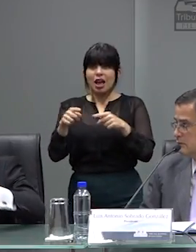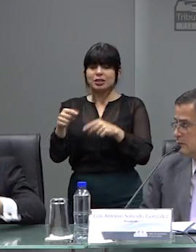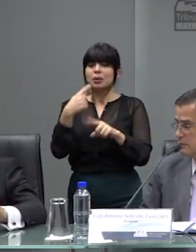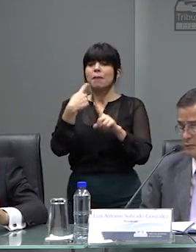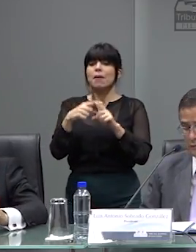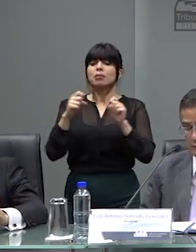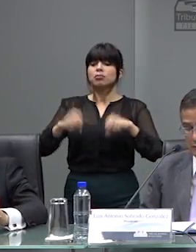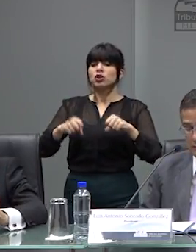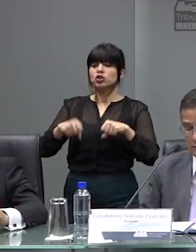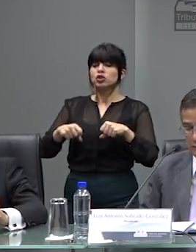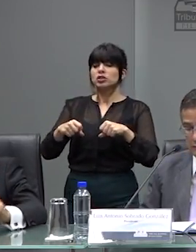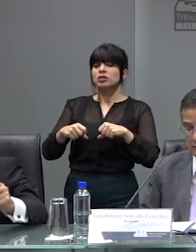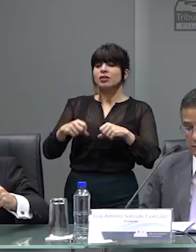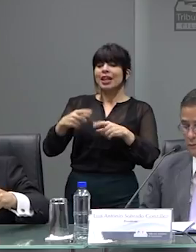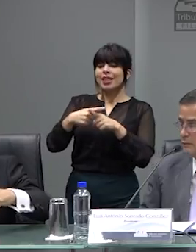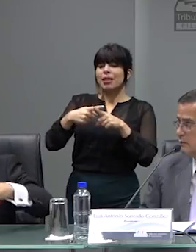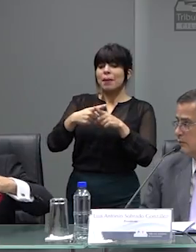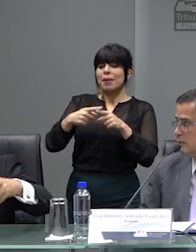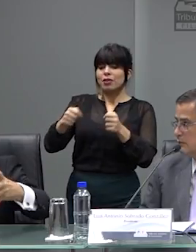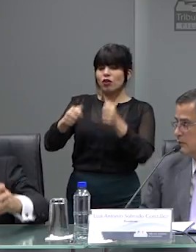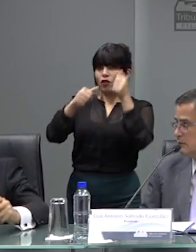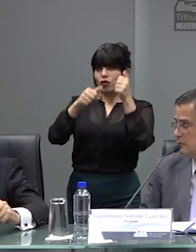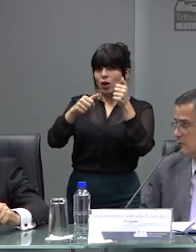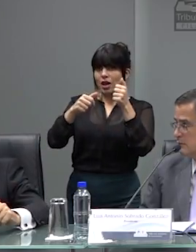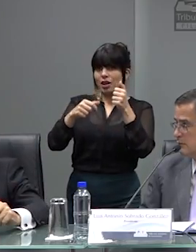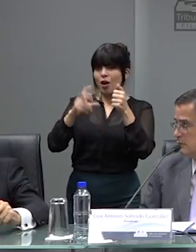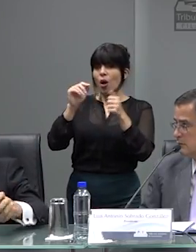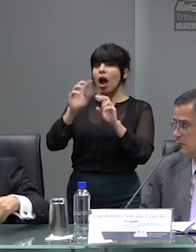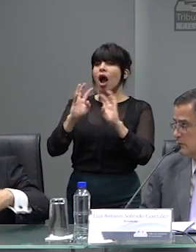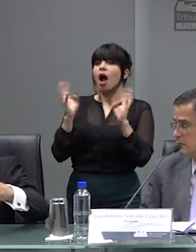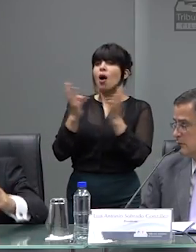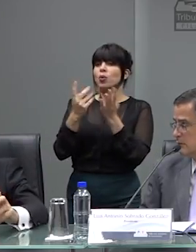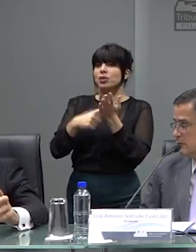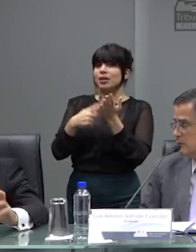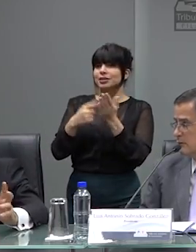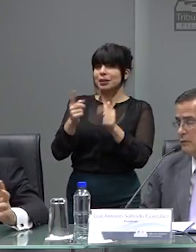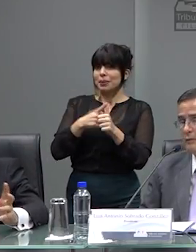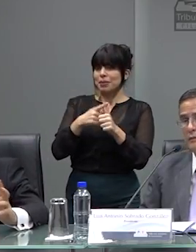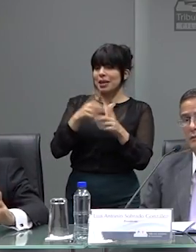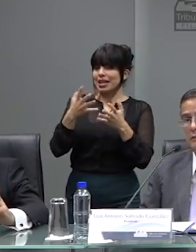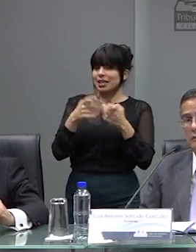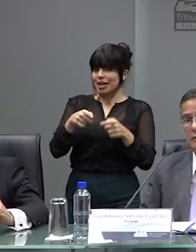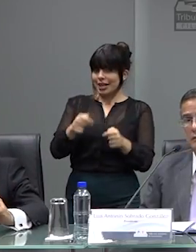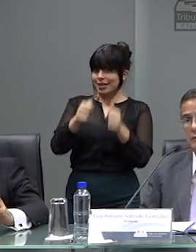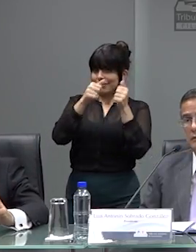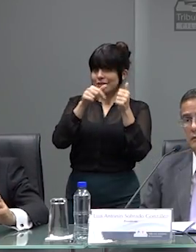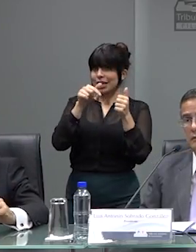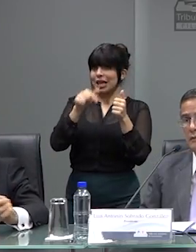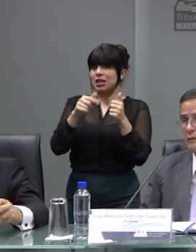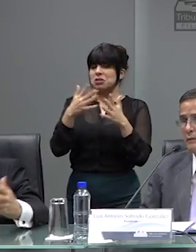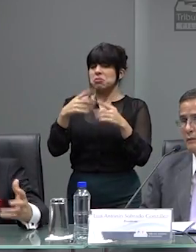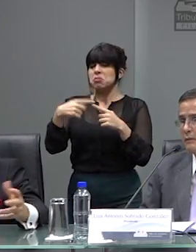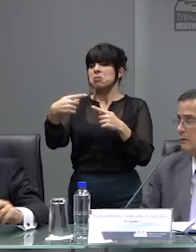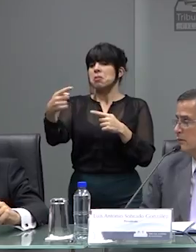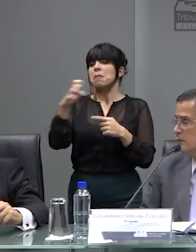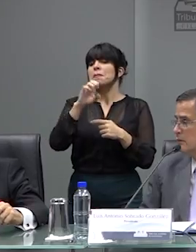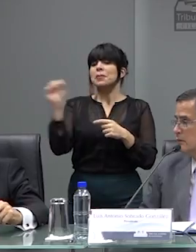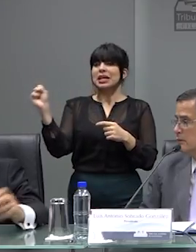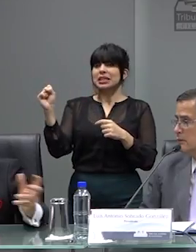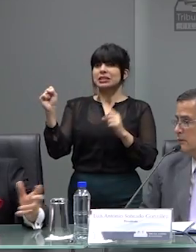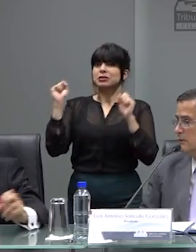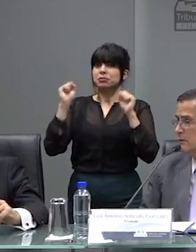la posibilidad de eliminar la fase intermedia o la audiencia preliminar que se llama. Esto yo creo que en cuestión de un par de meses ya podemos